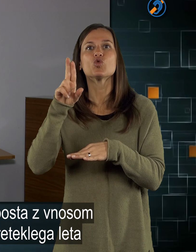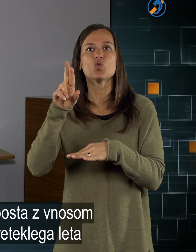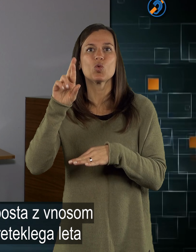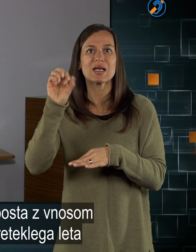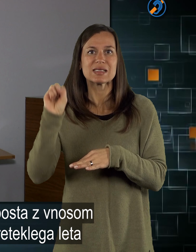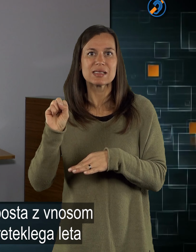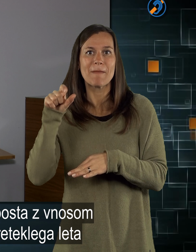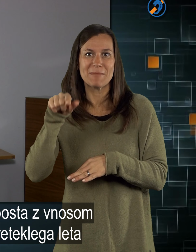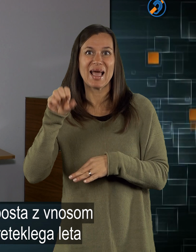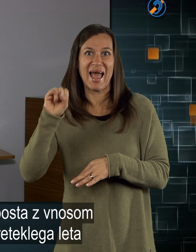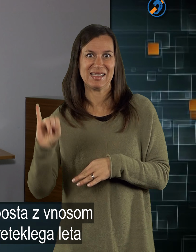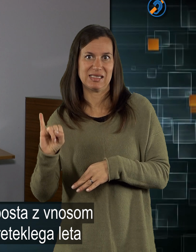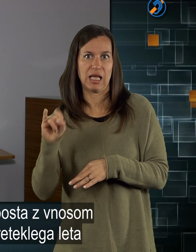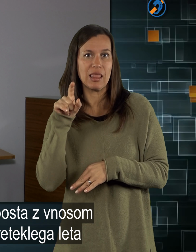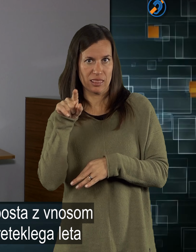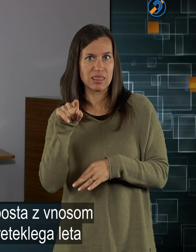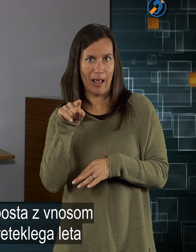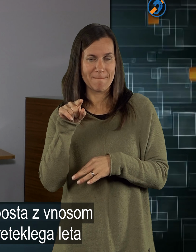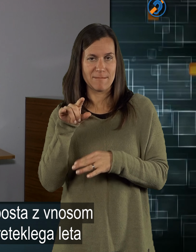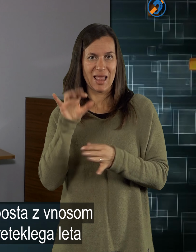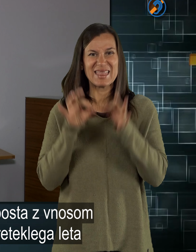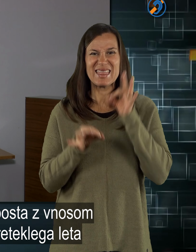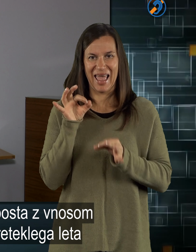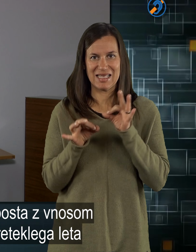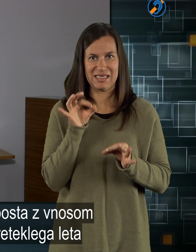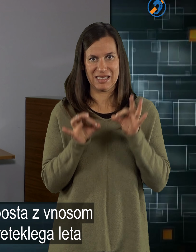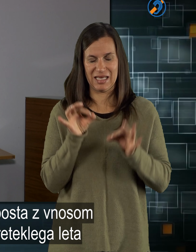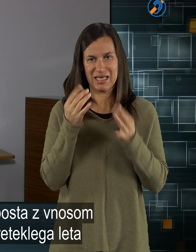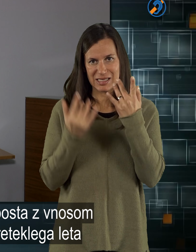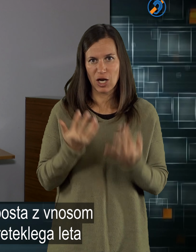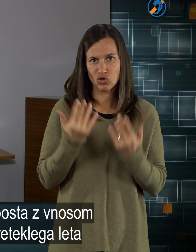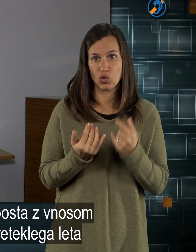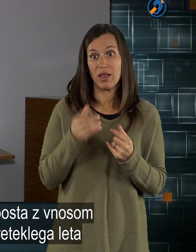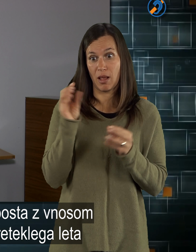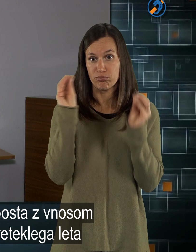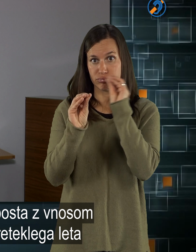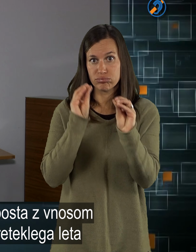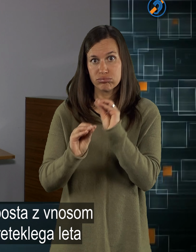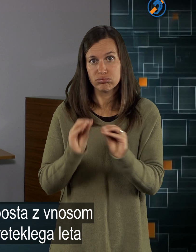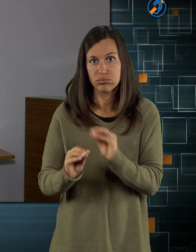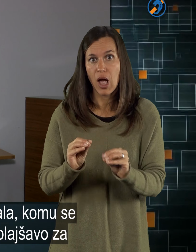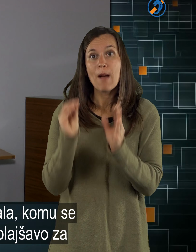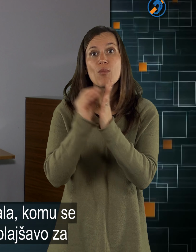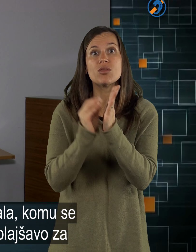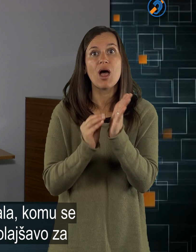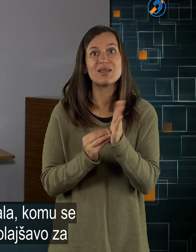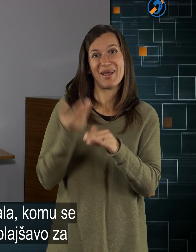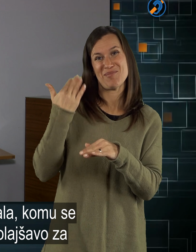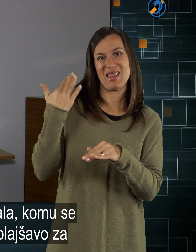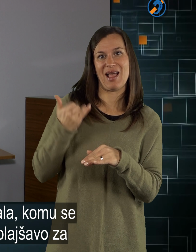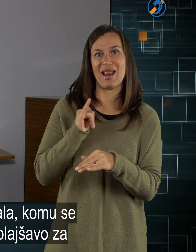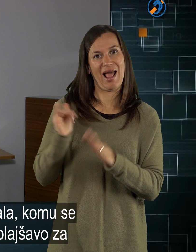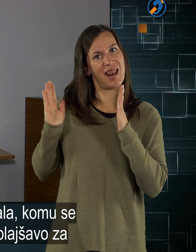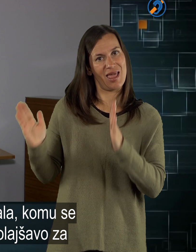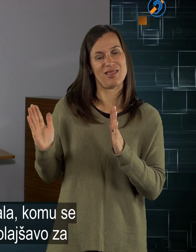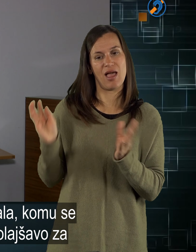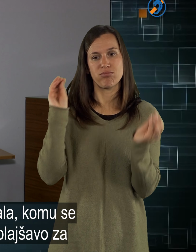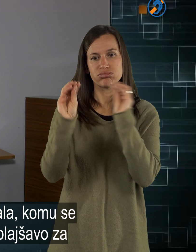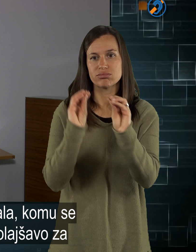edavki.durs.si in tam bojo z vnosom podatkov o prihodkih preteklega leta si bosta lahko